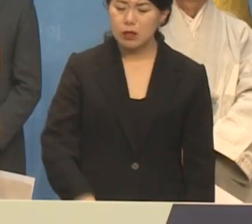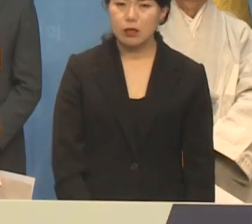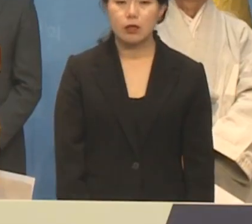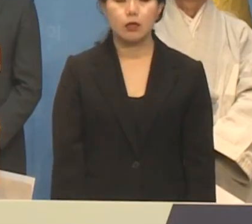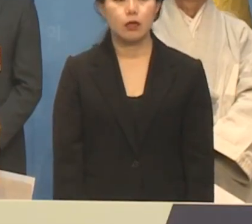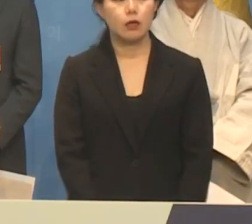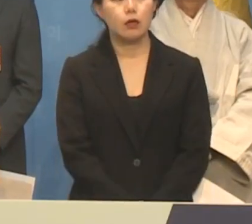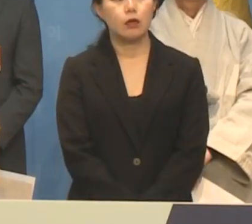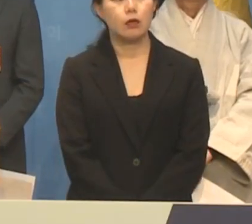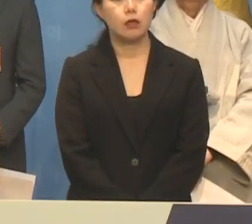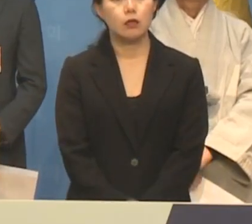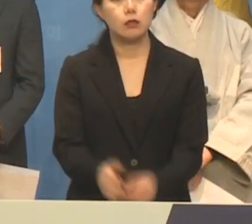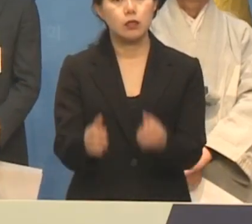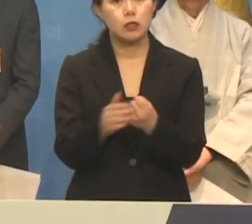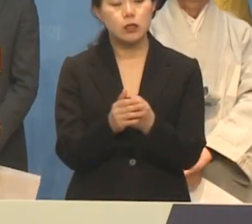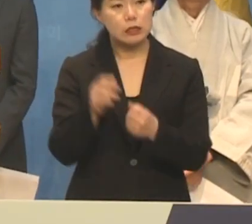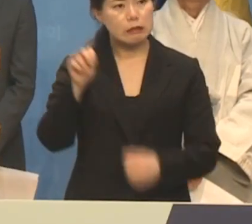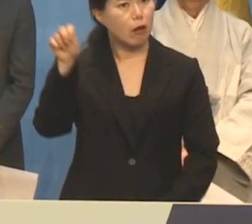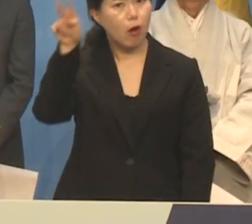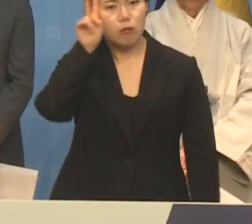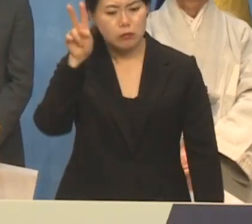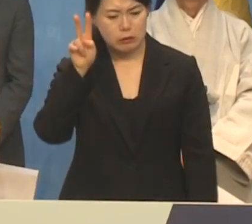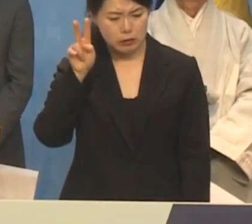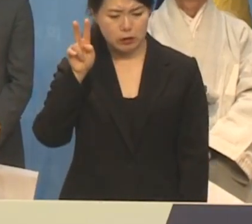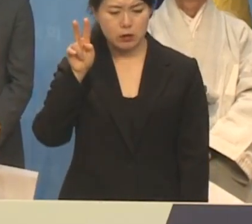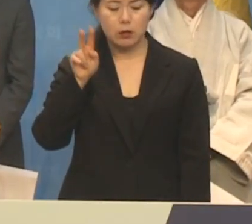그래서 느닷없는